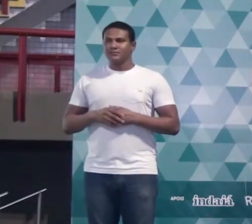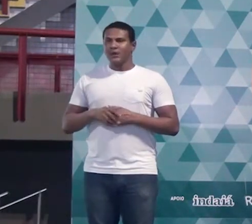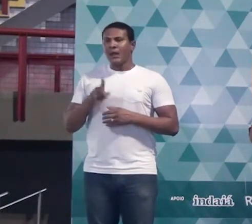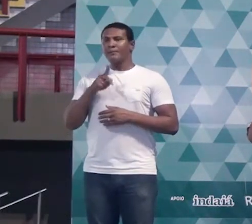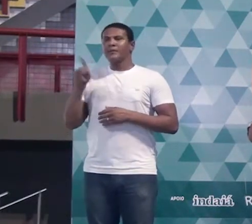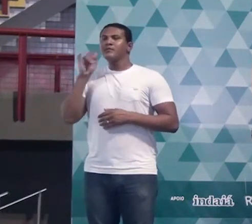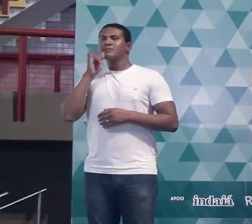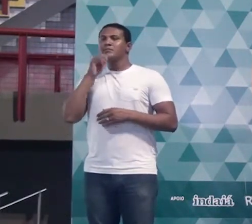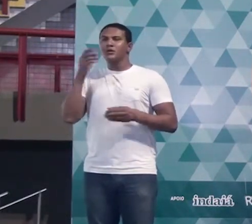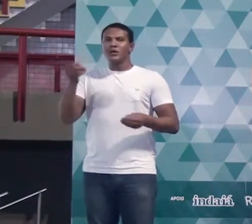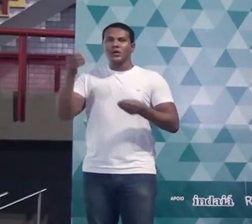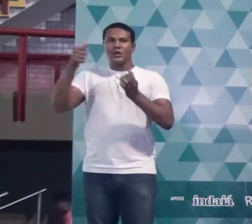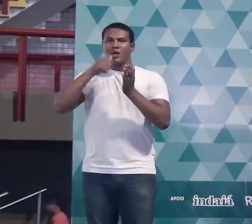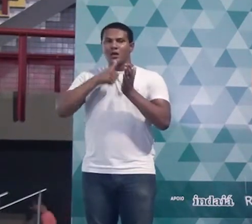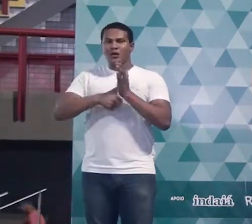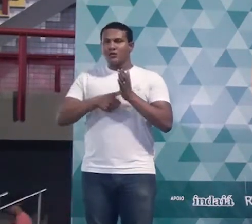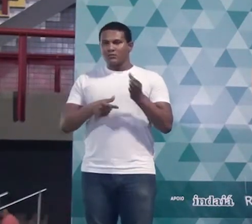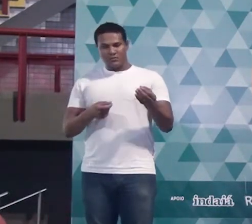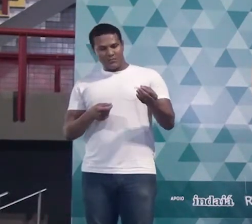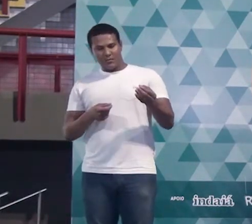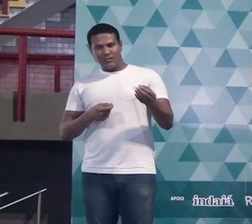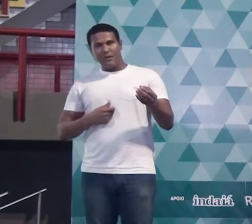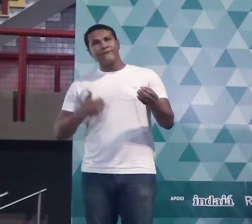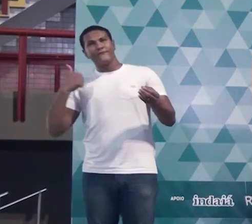colocando assim: diz aí, Temer.